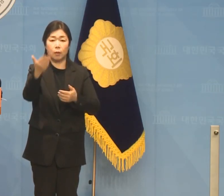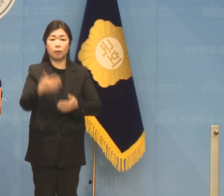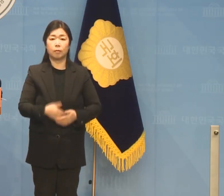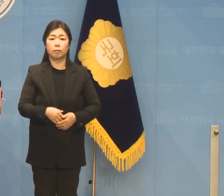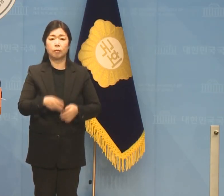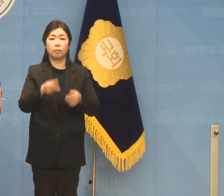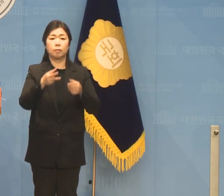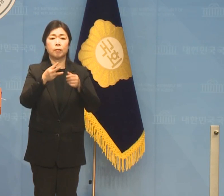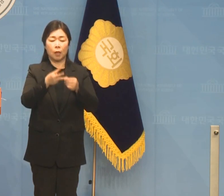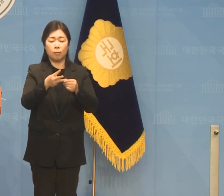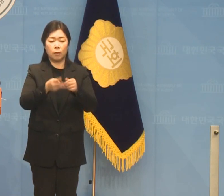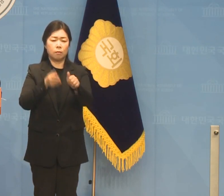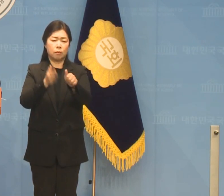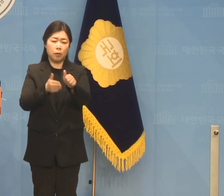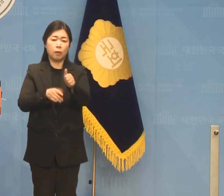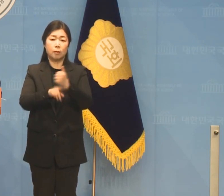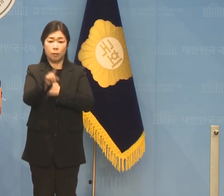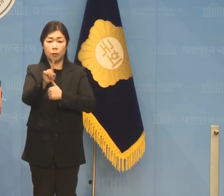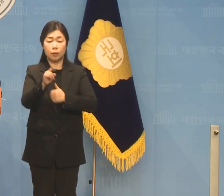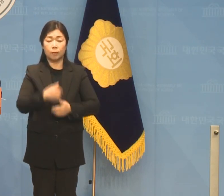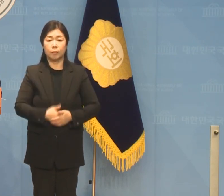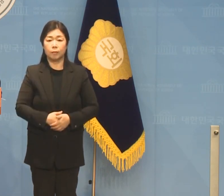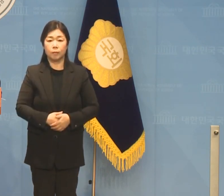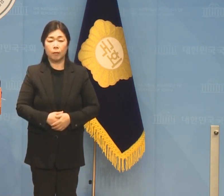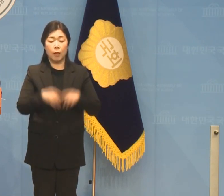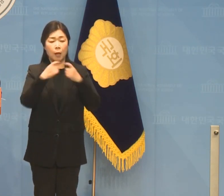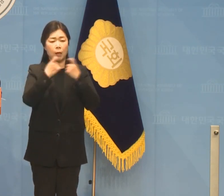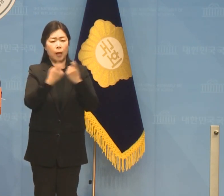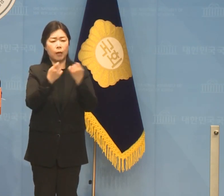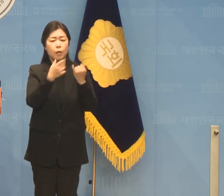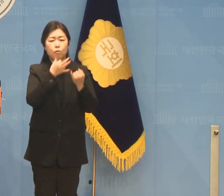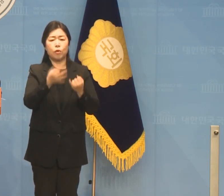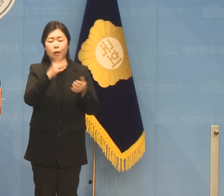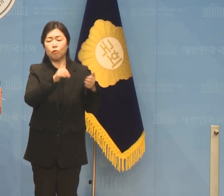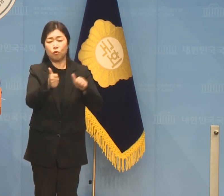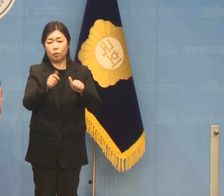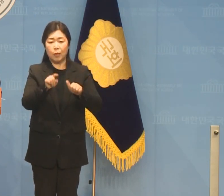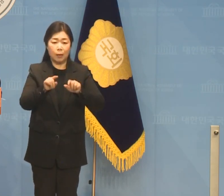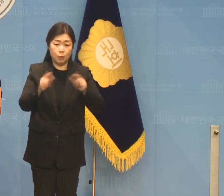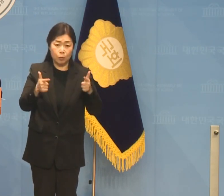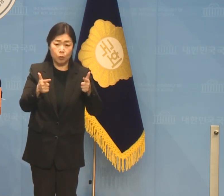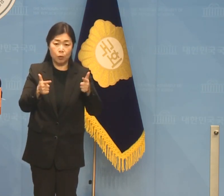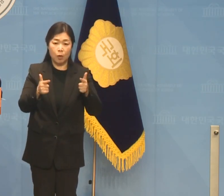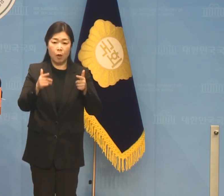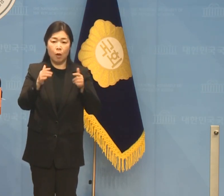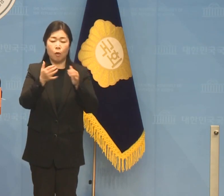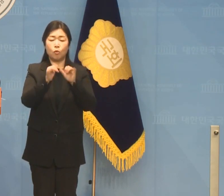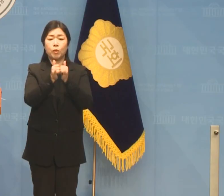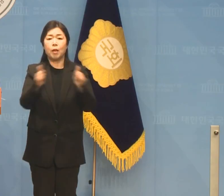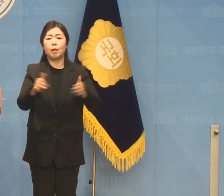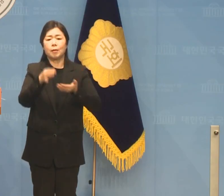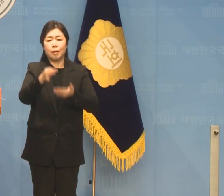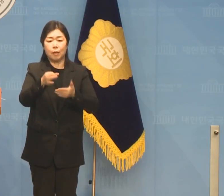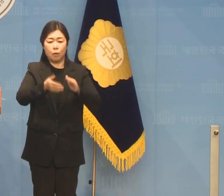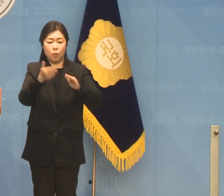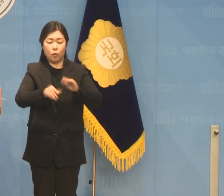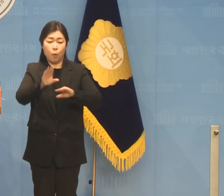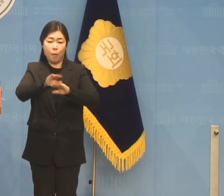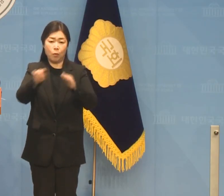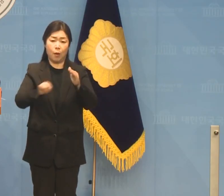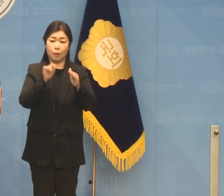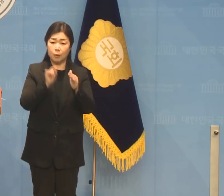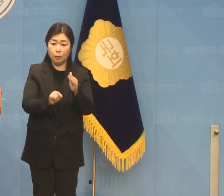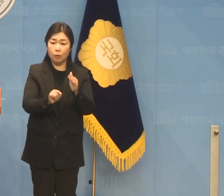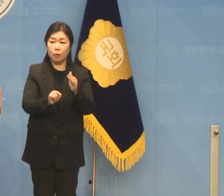요구사항입니다. 이번 사건은 단순히 한 개인의 불행한 죽음이 아닙니다. 국민의 재산인 공영방송